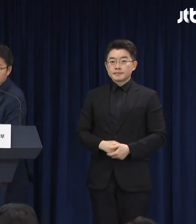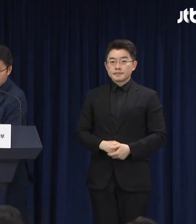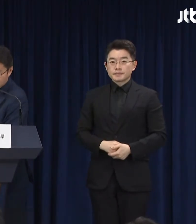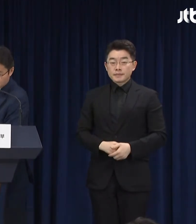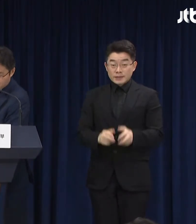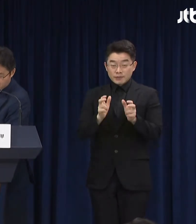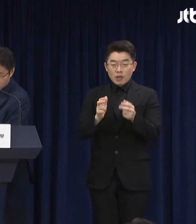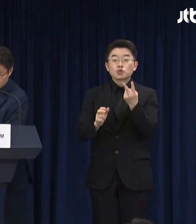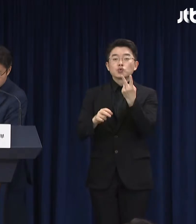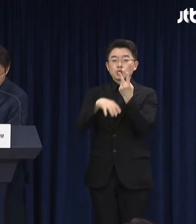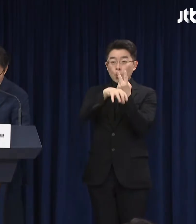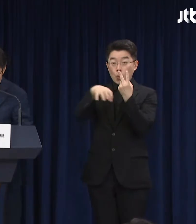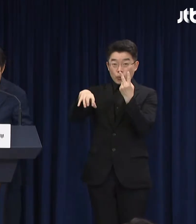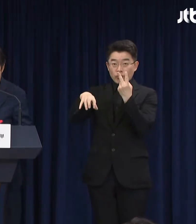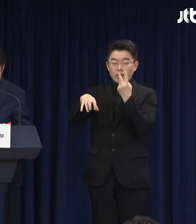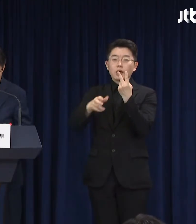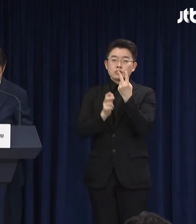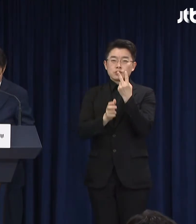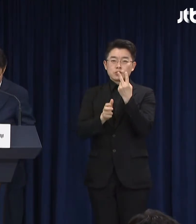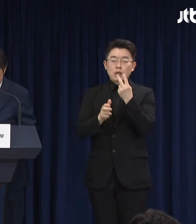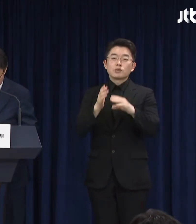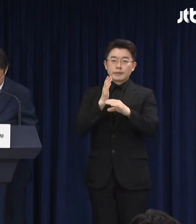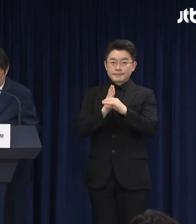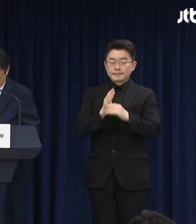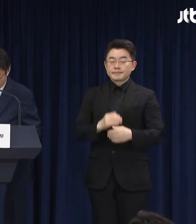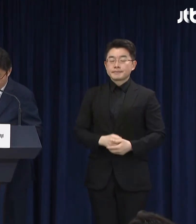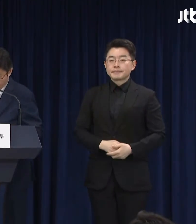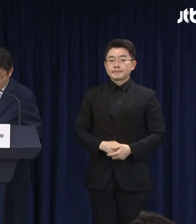대가 설치되어 있는 것을 확인하실 수 있습니다.